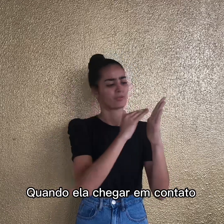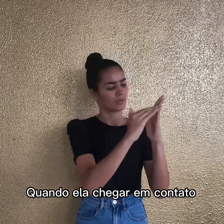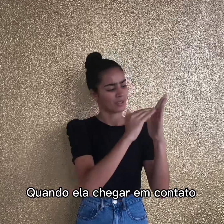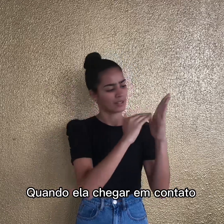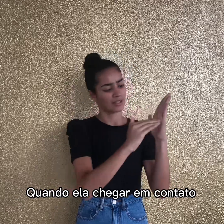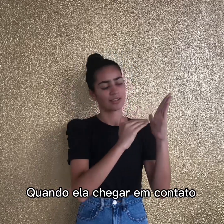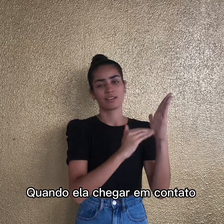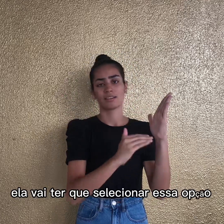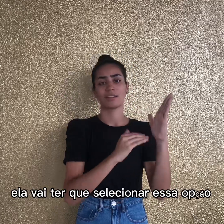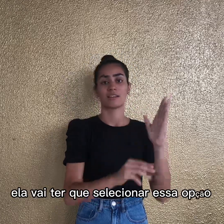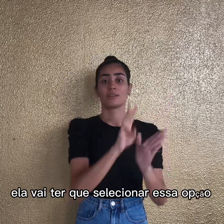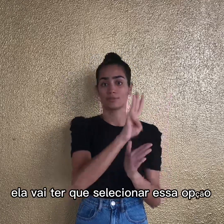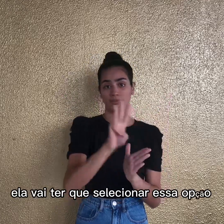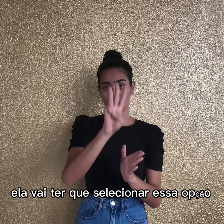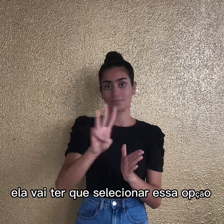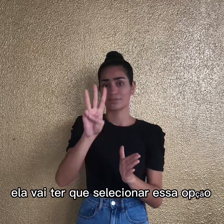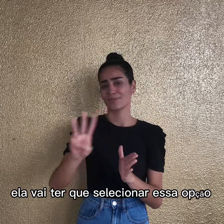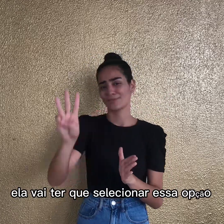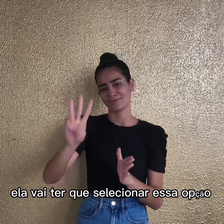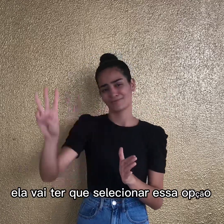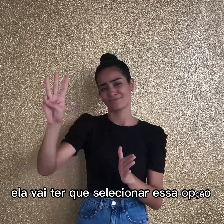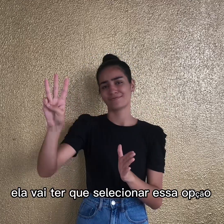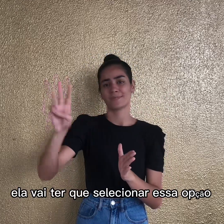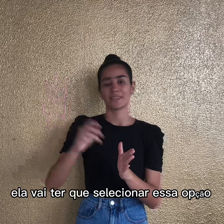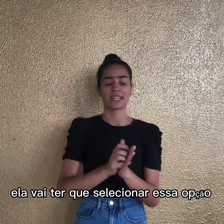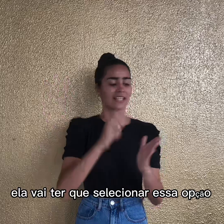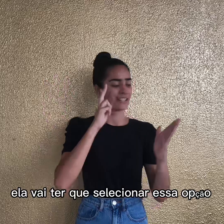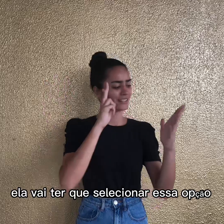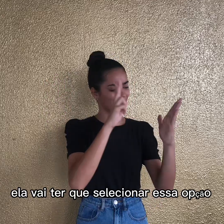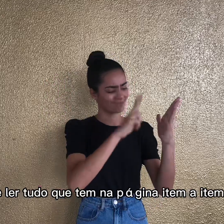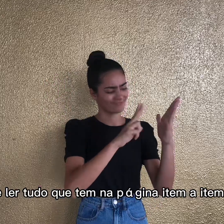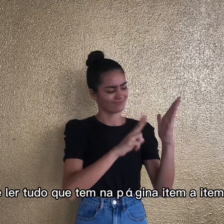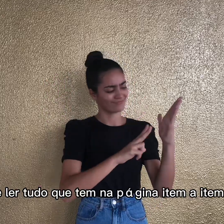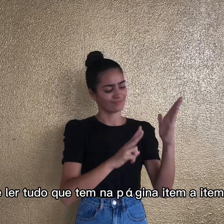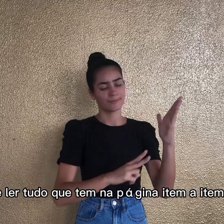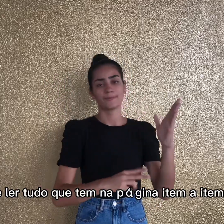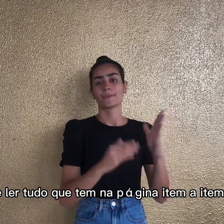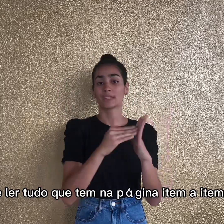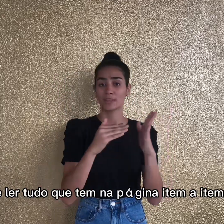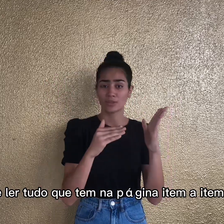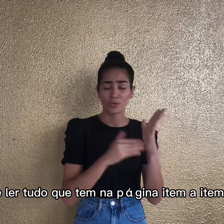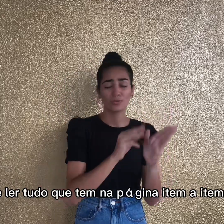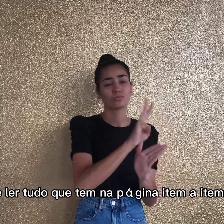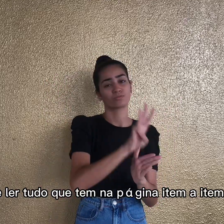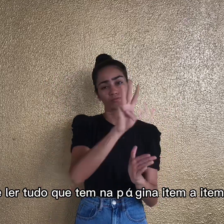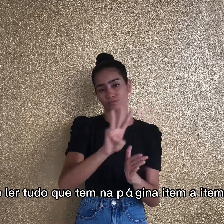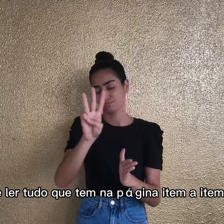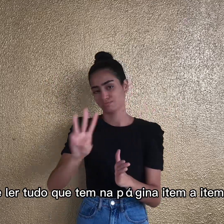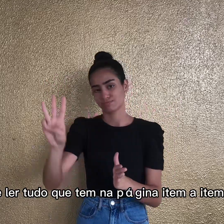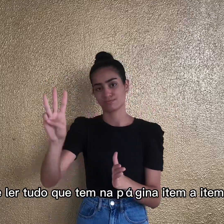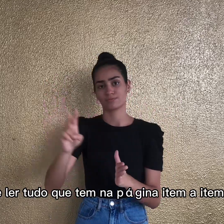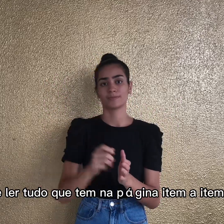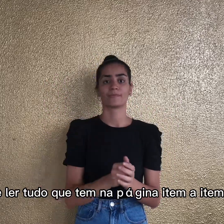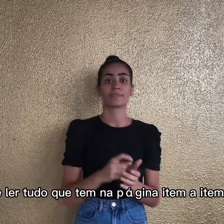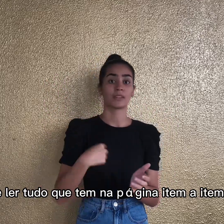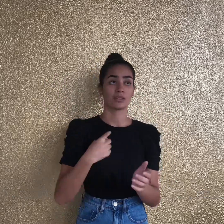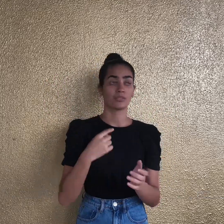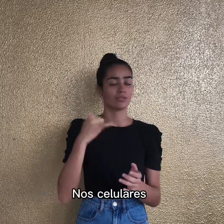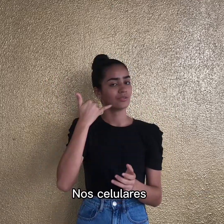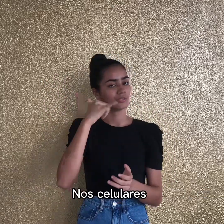chegar em contato, ela vai ter que selecionar essa opção e ler tudo que tem na página, item a item, tem